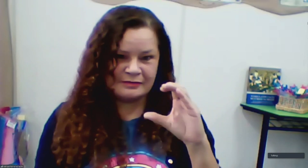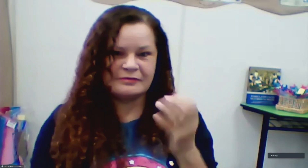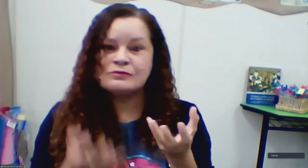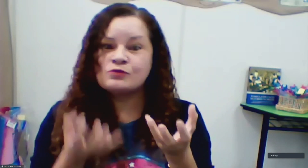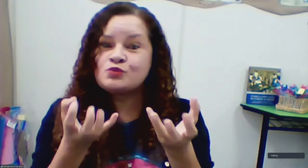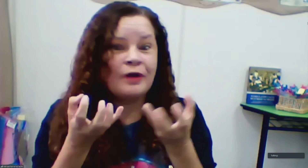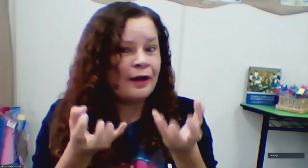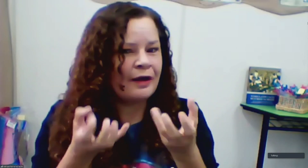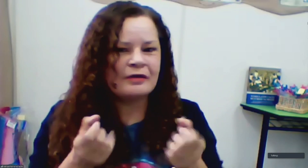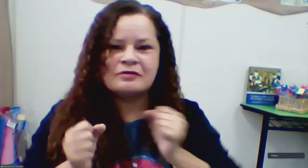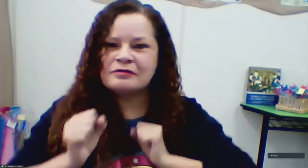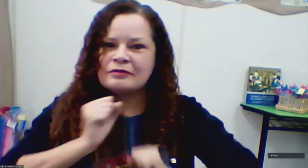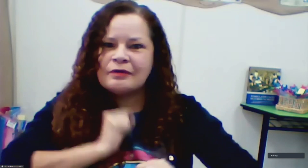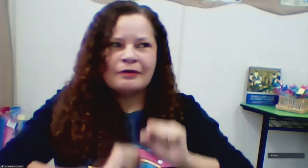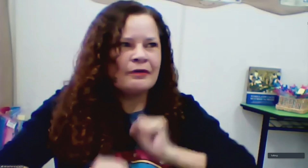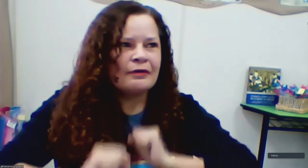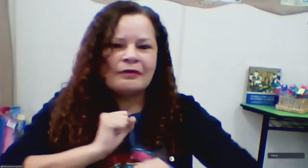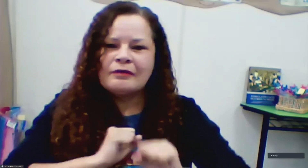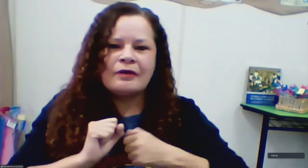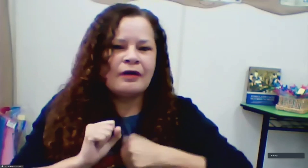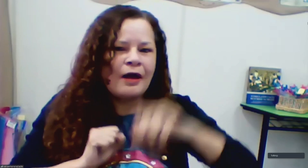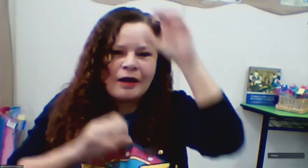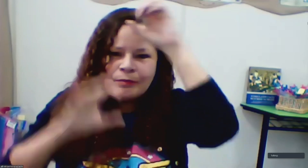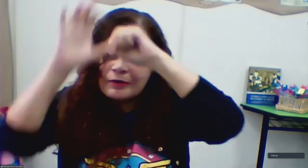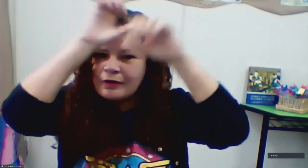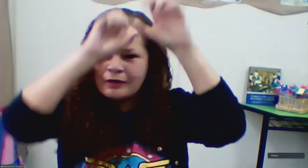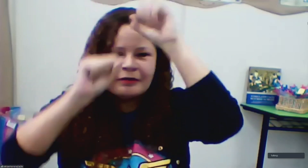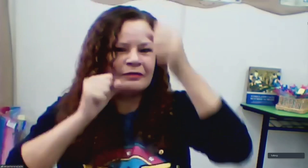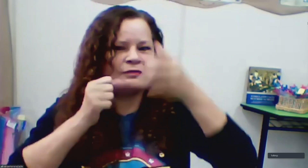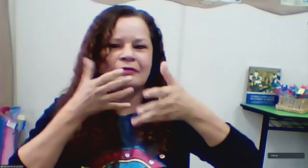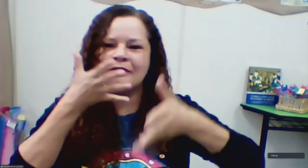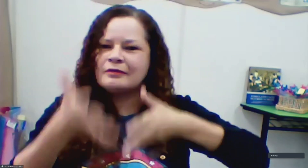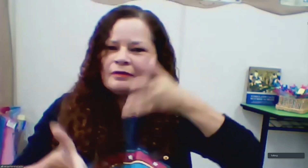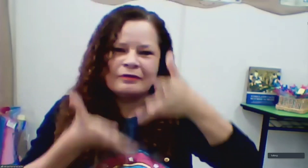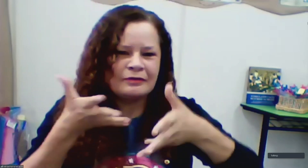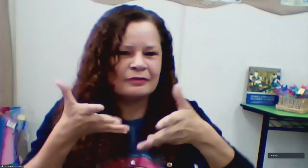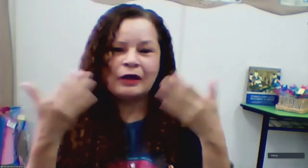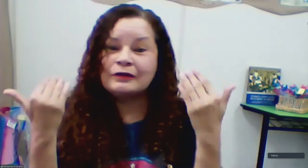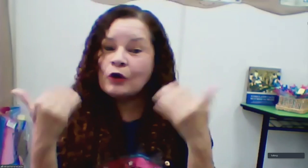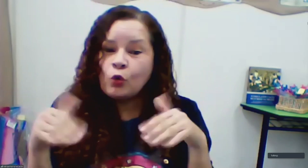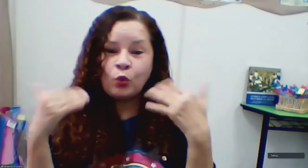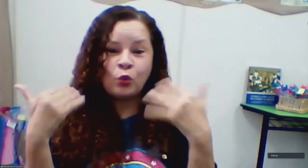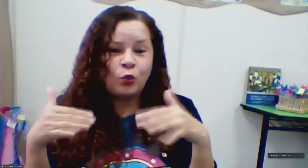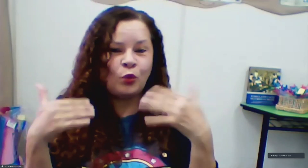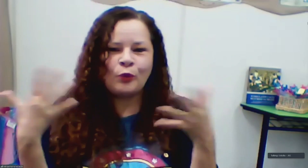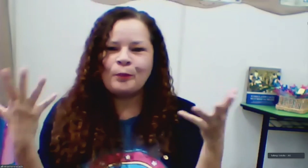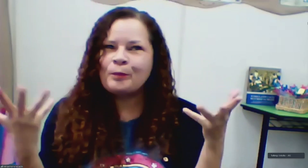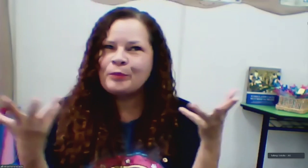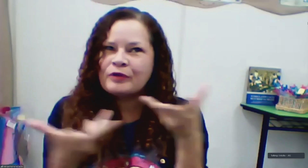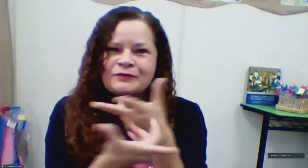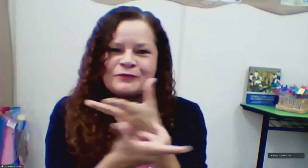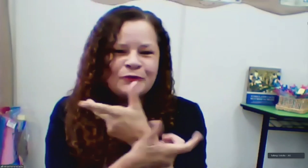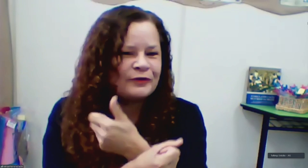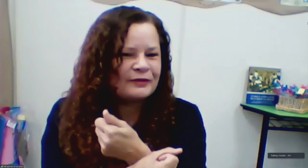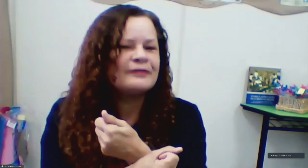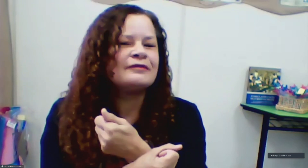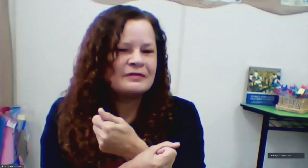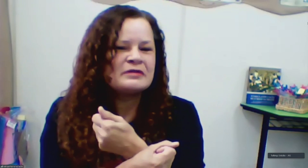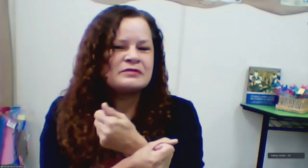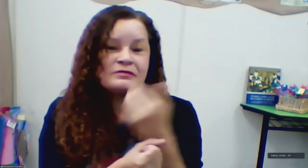estudos aqui, a TPC, eu fico ansiosa, eu quero aprender, e eu